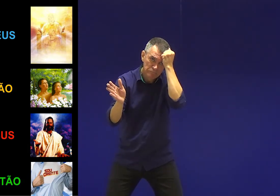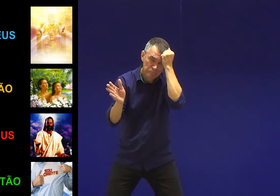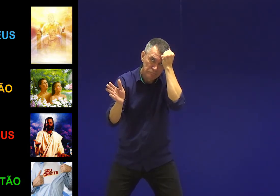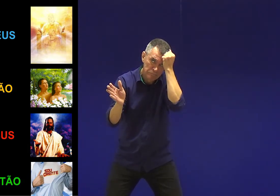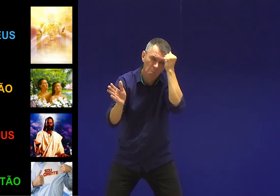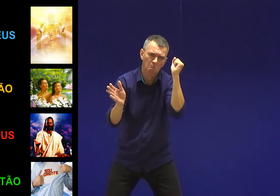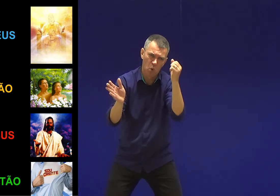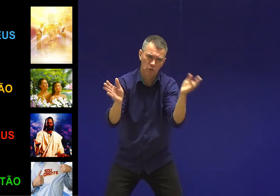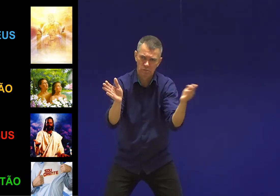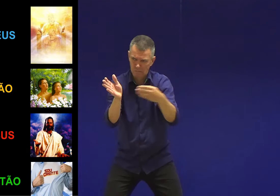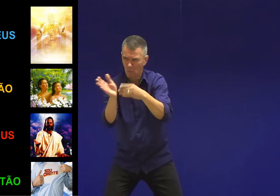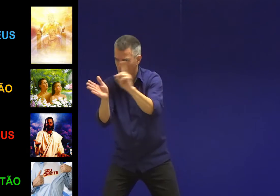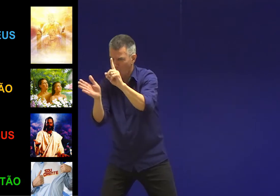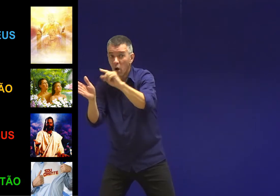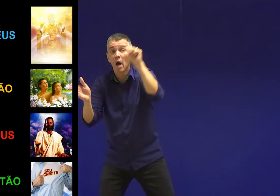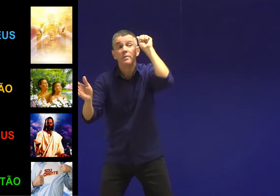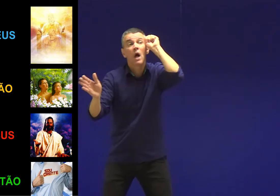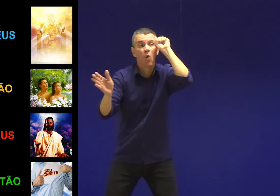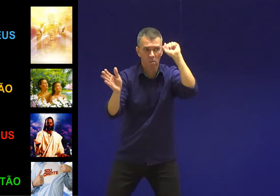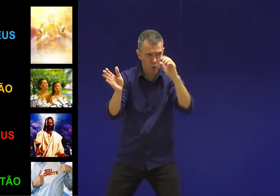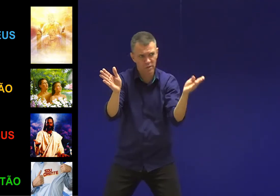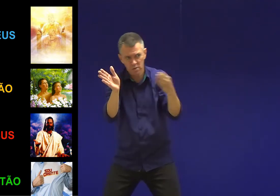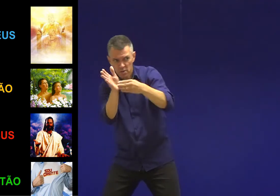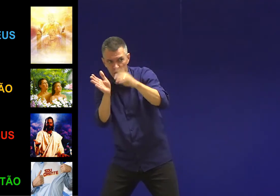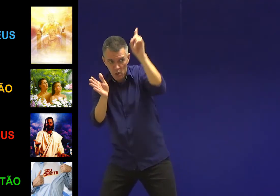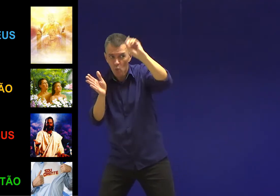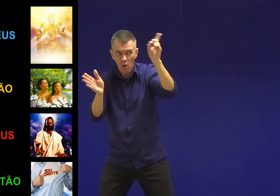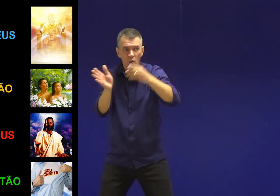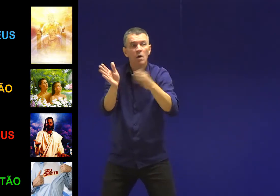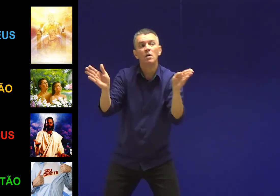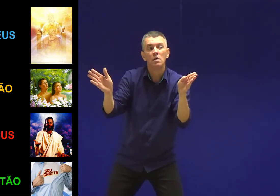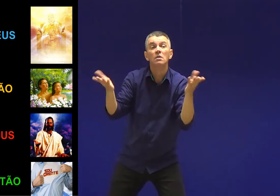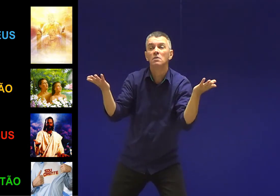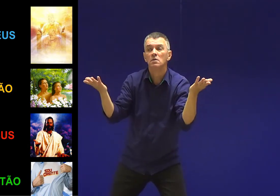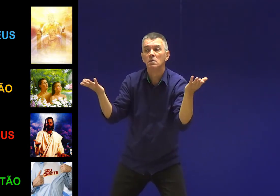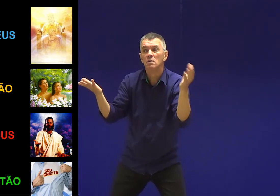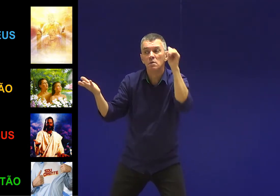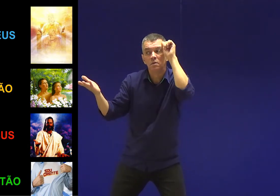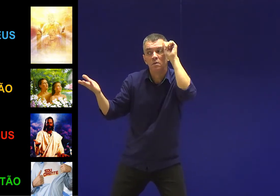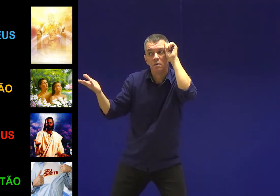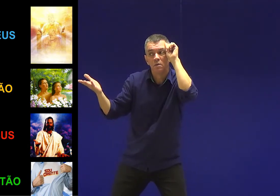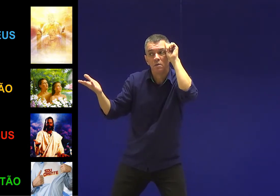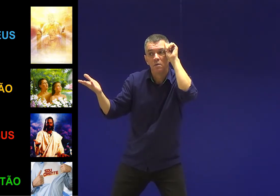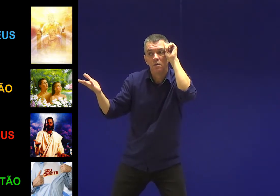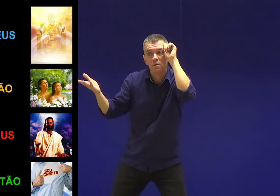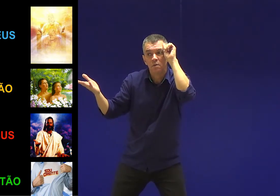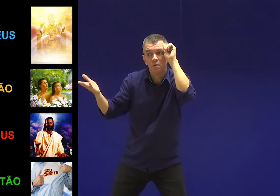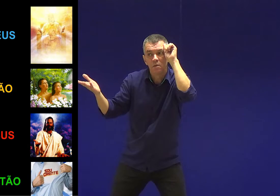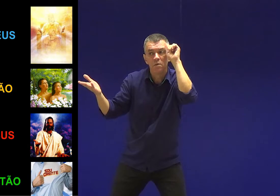dessa história, vocês sabem que eles se arrependeram. Depois de se arrepender, a pessoa pode voltar para o